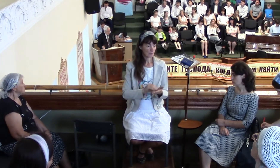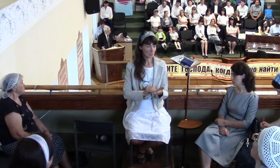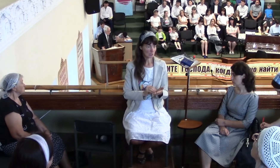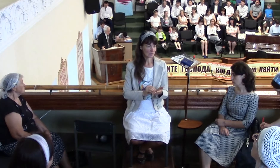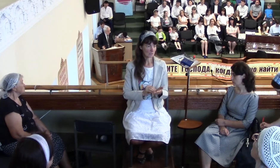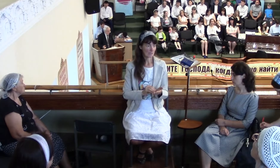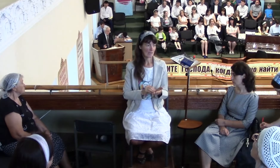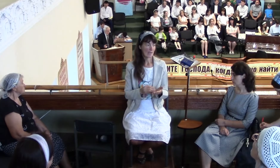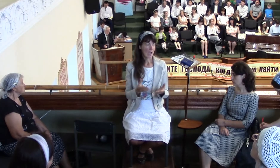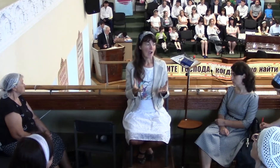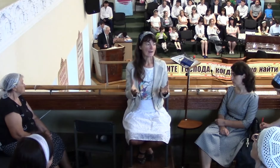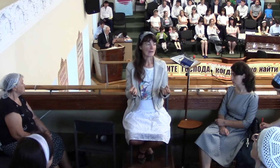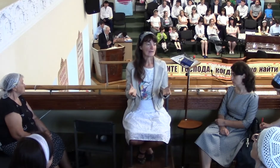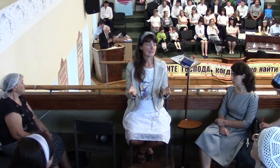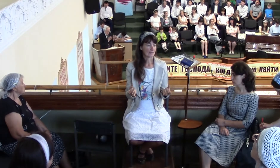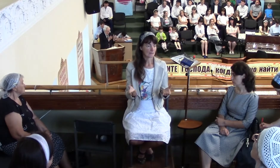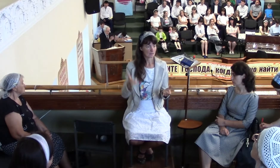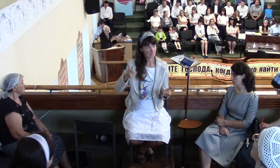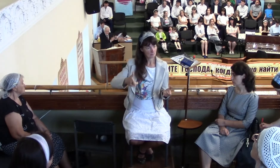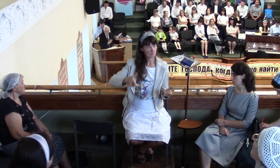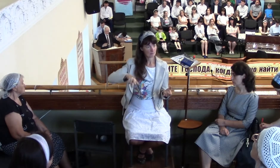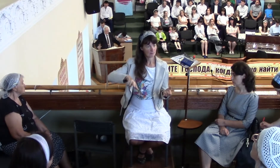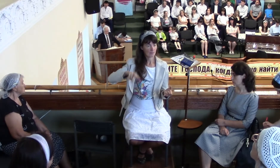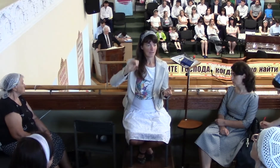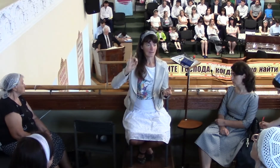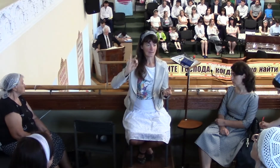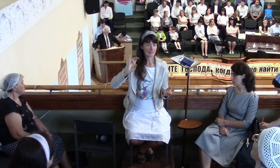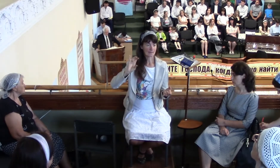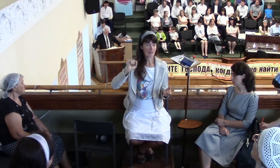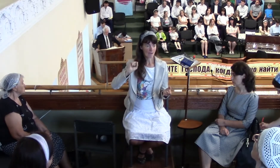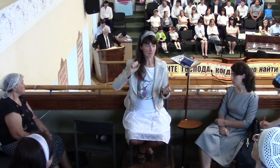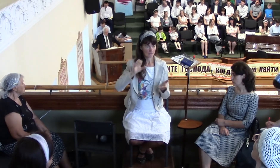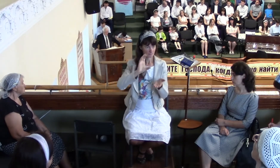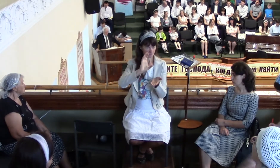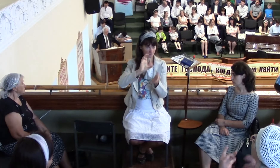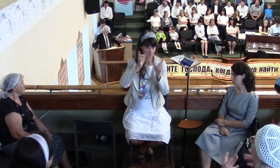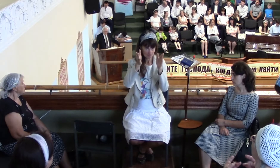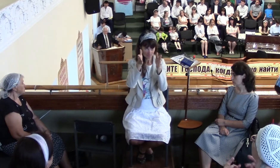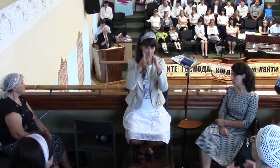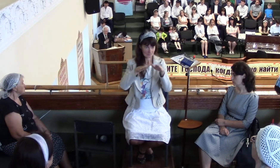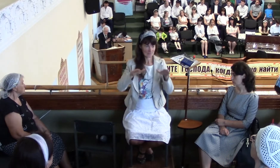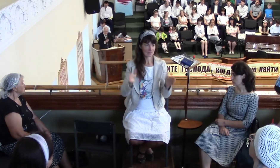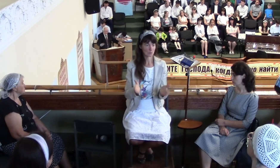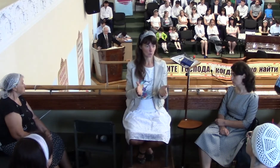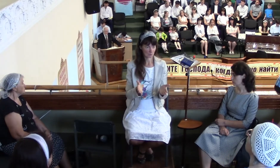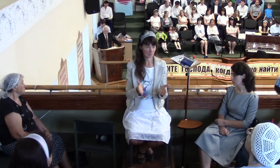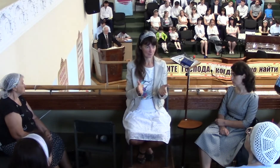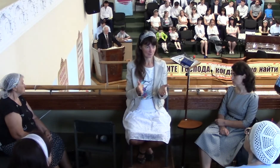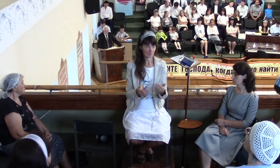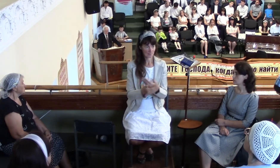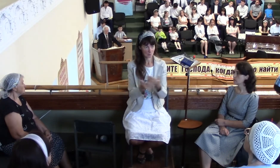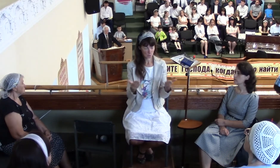а способным еще и тянуть нас назад. Мы живем в зоне